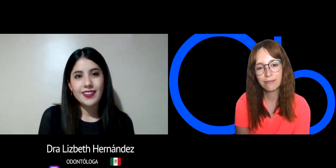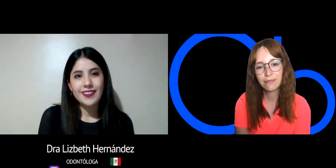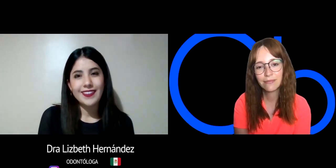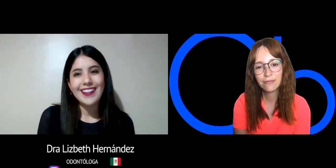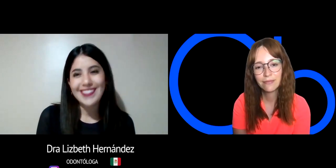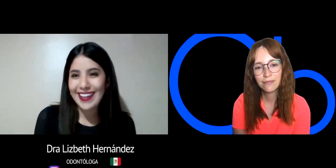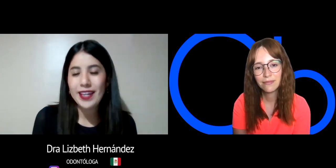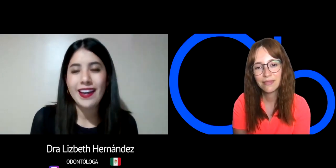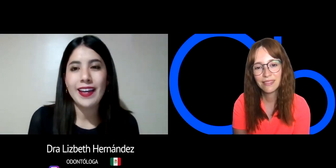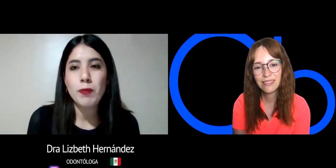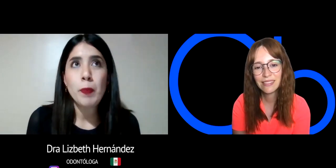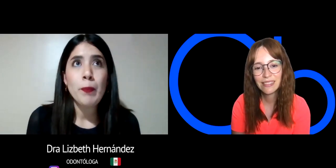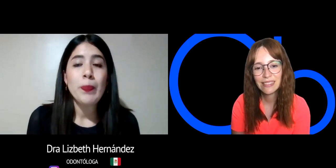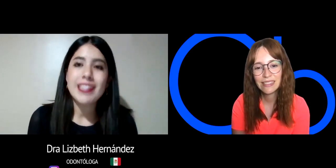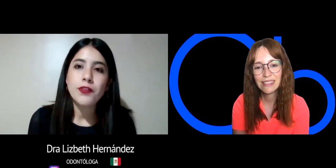lenguaje. Sí,